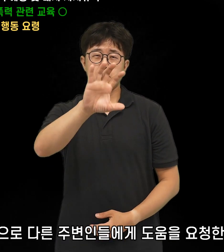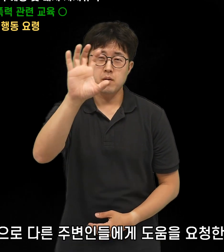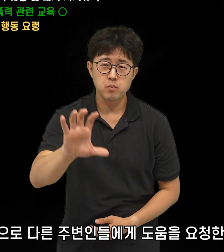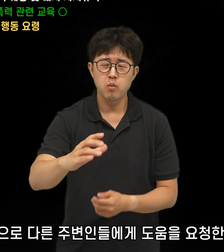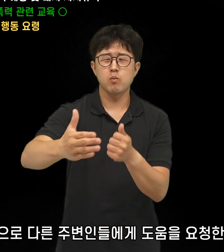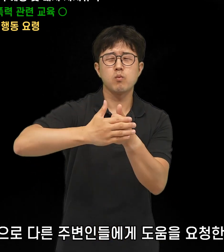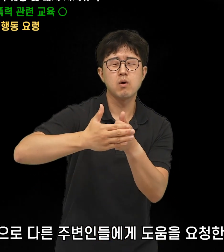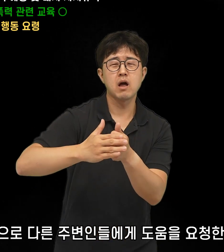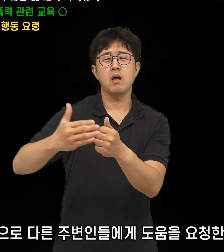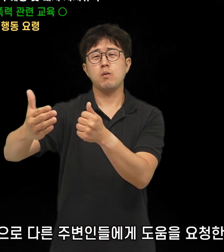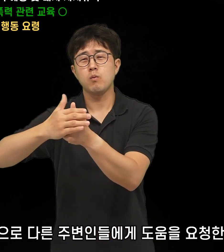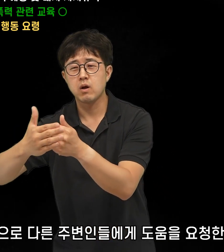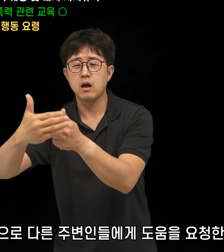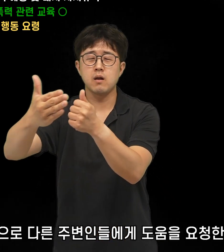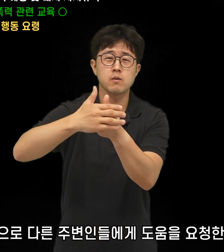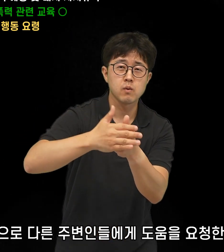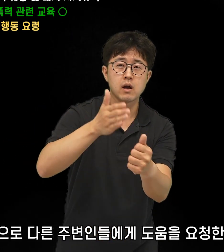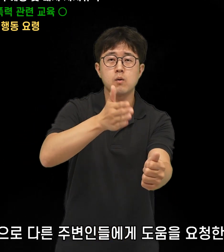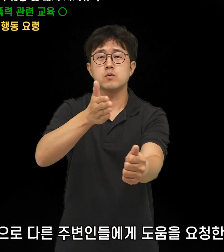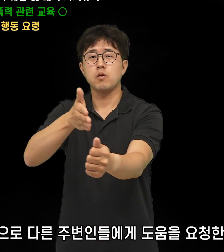다른 주변인들에게 도움을 요청한다.